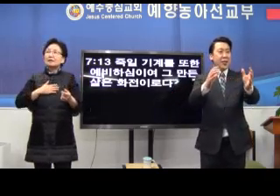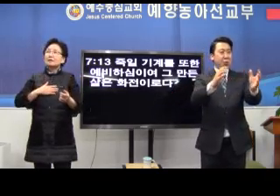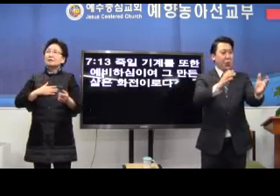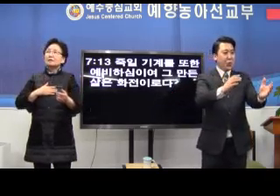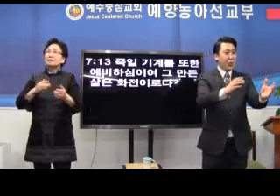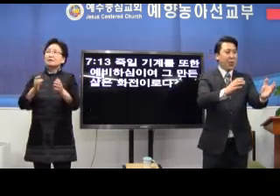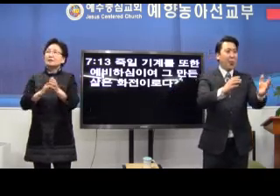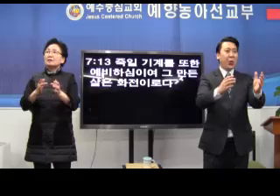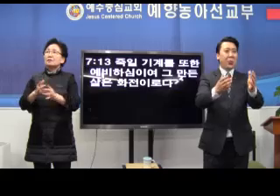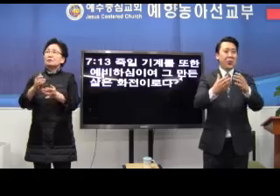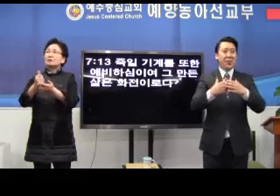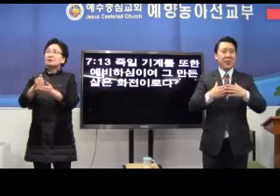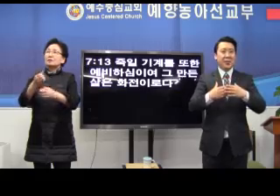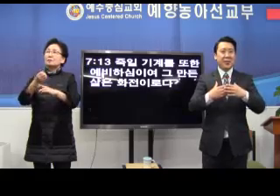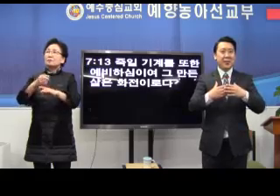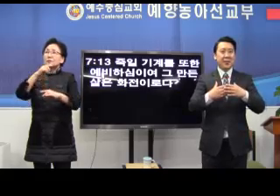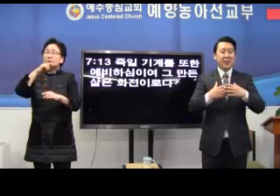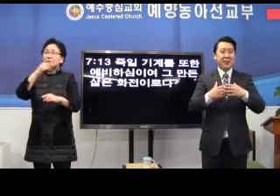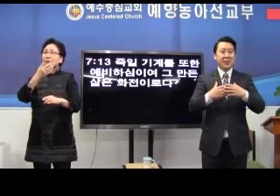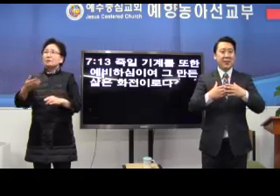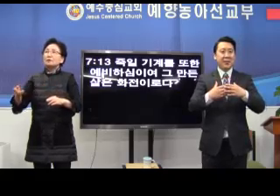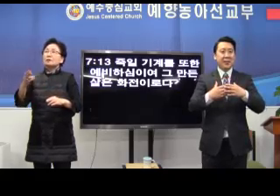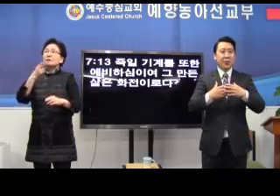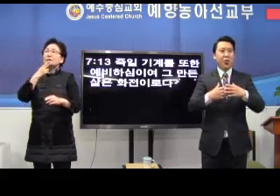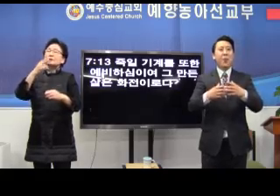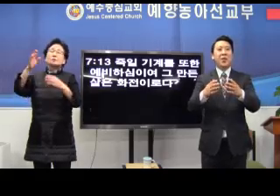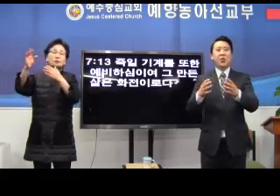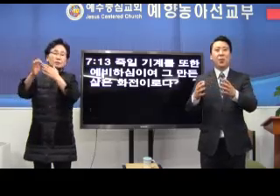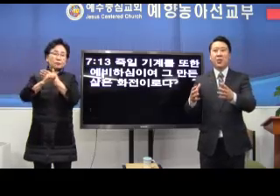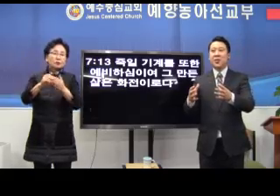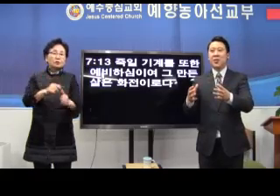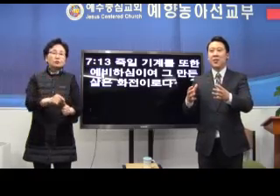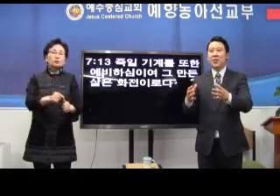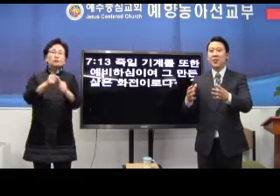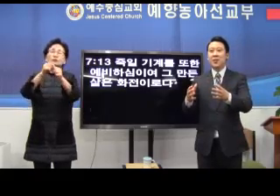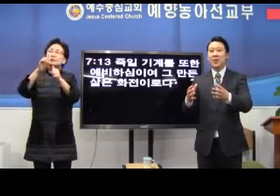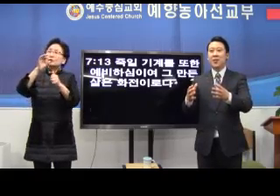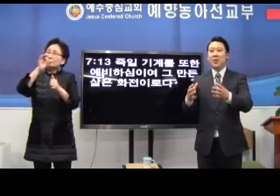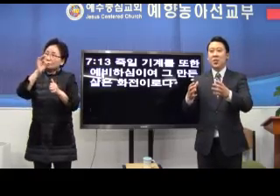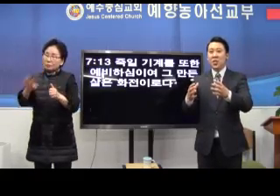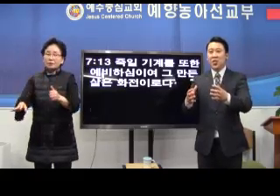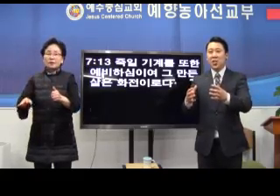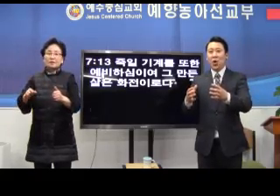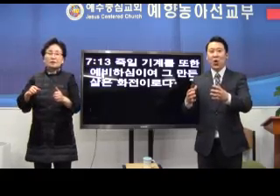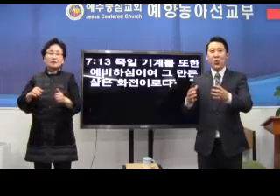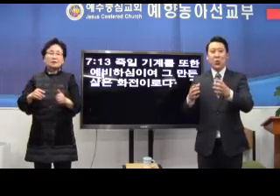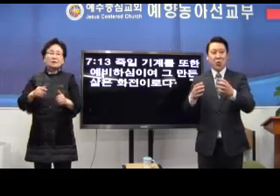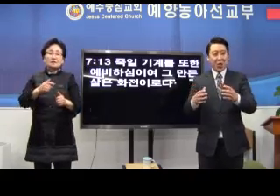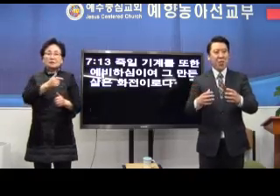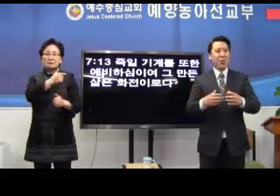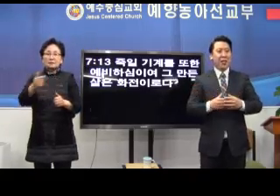예수 그리스도의 보혈 없이는 구원받을 수 없는 지극히 더러운 죄인임을